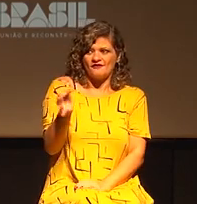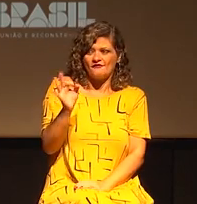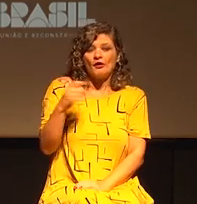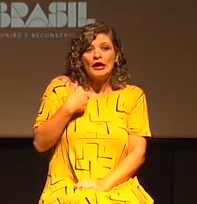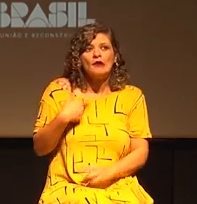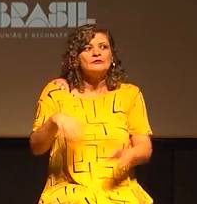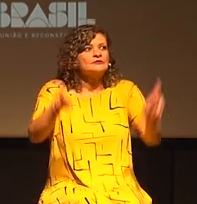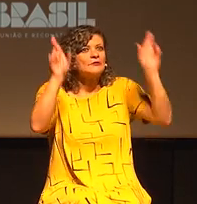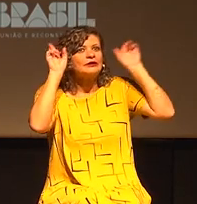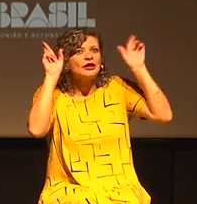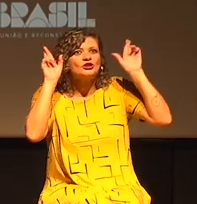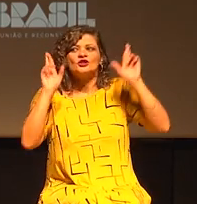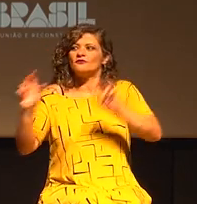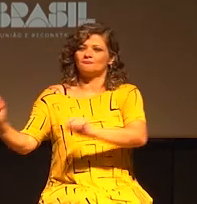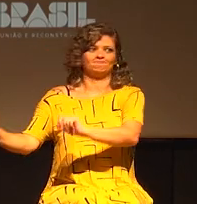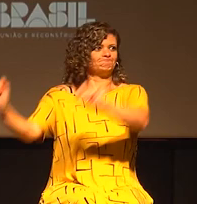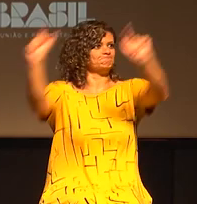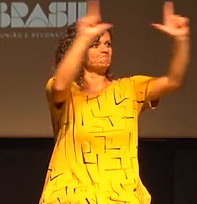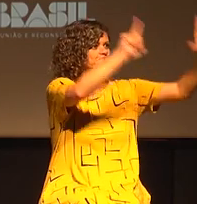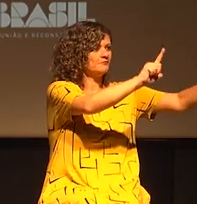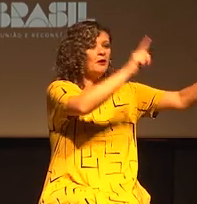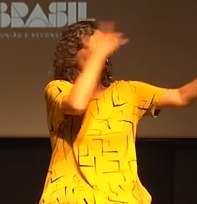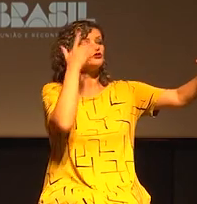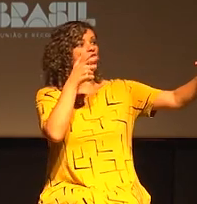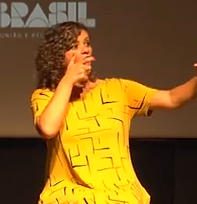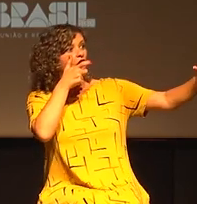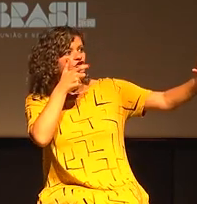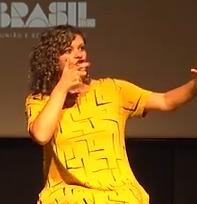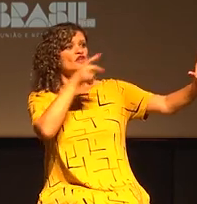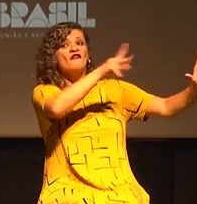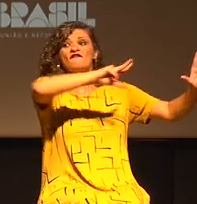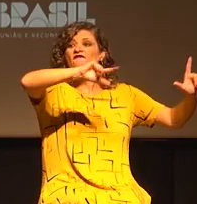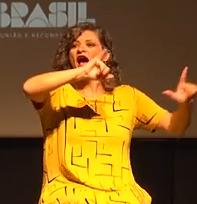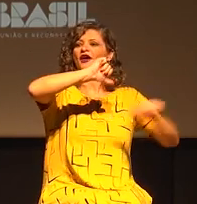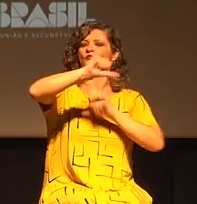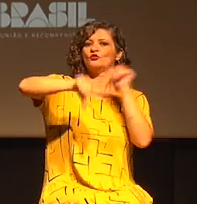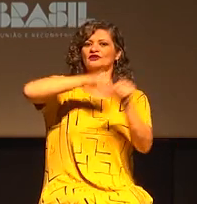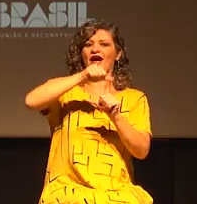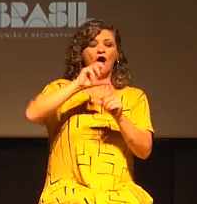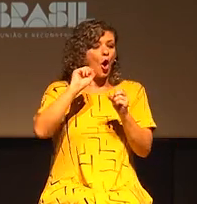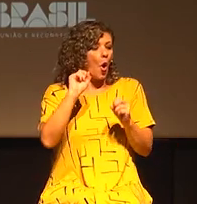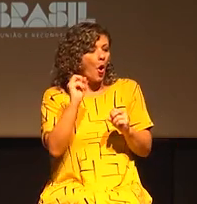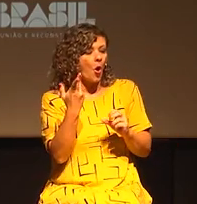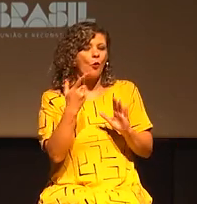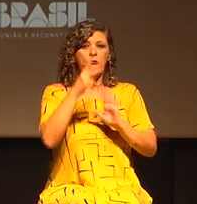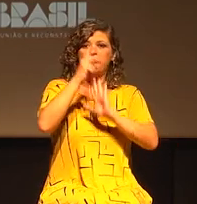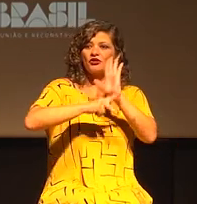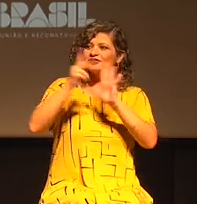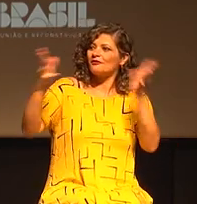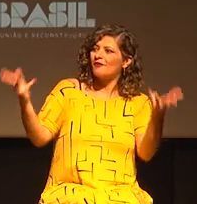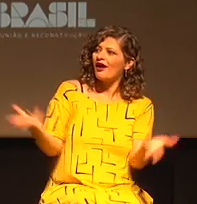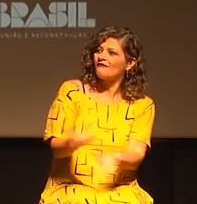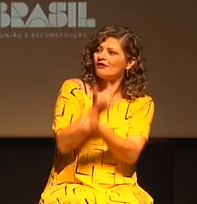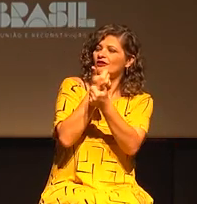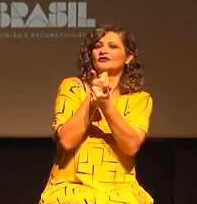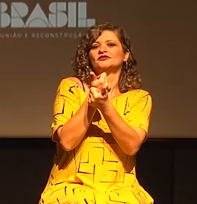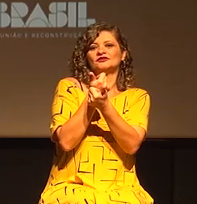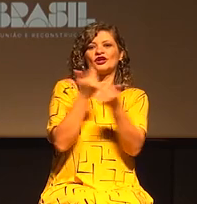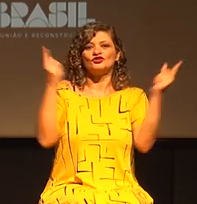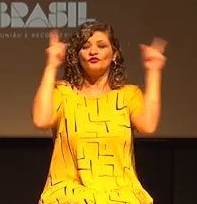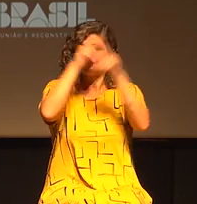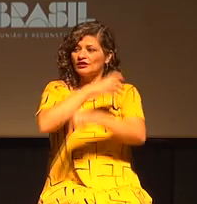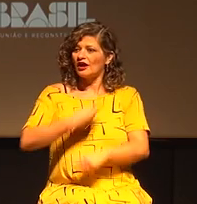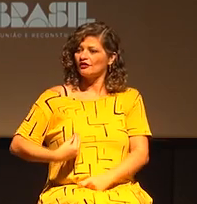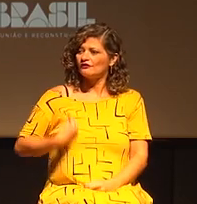na televisão as coisas mudariam ou mostrar projetos incríveis com a maior dificuldade para sobreviver